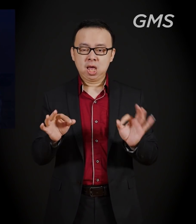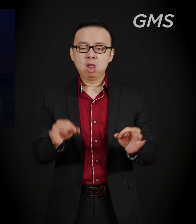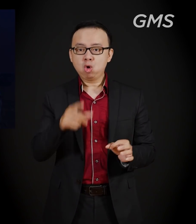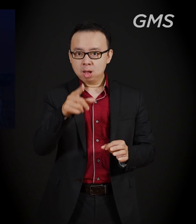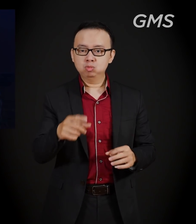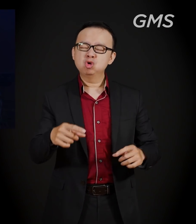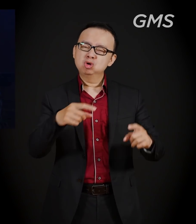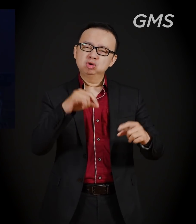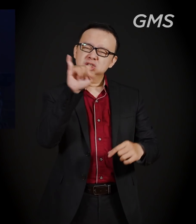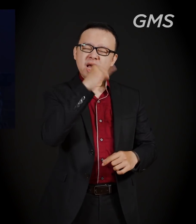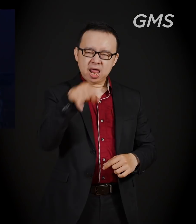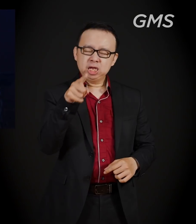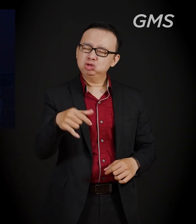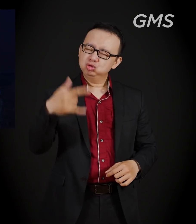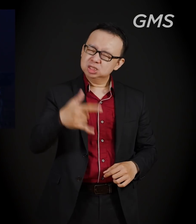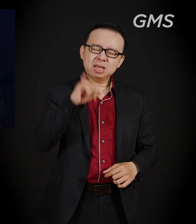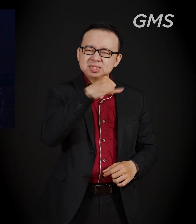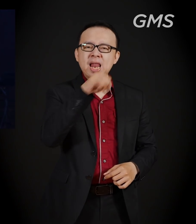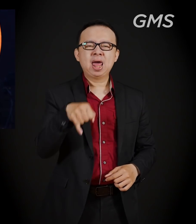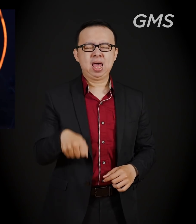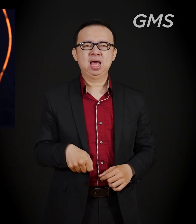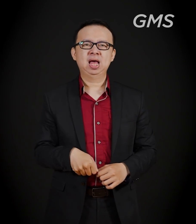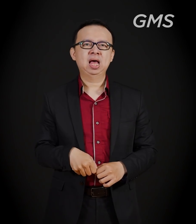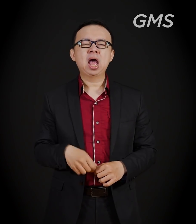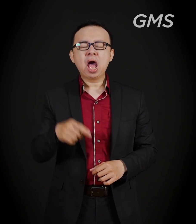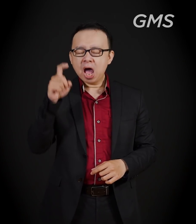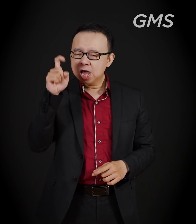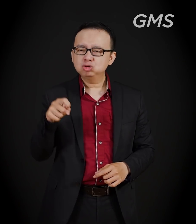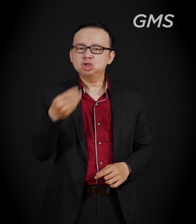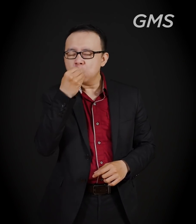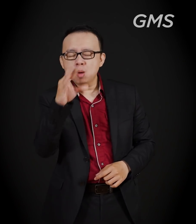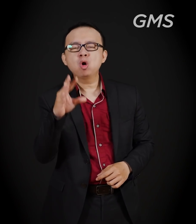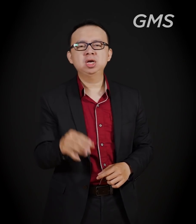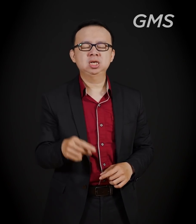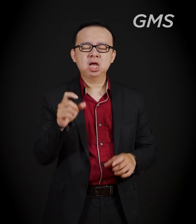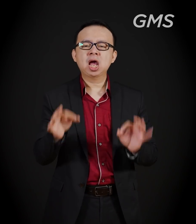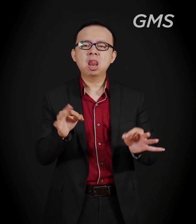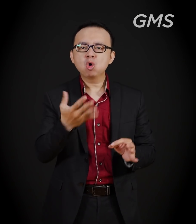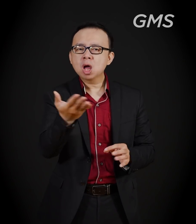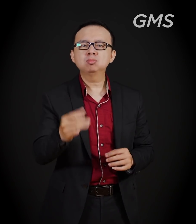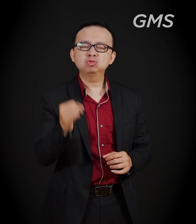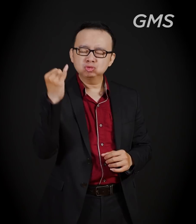harus dinyatakan sebagai kesalahan. Ayat yang ketiga, karena akan datang waktunya.